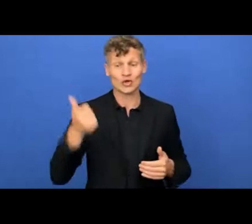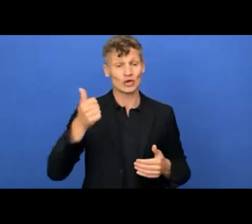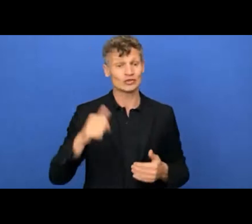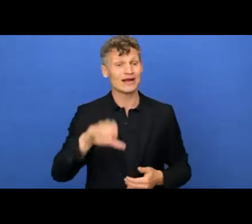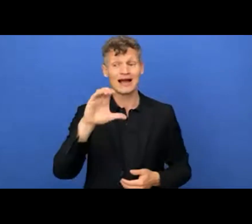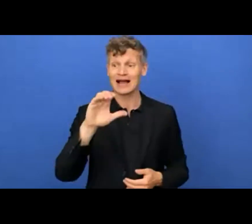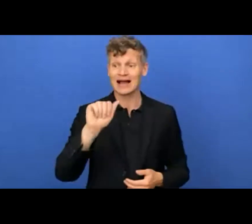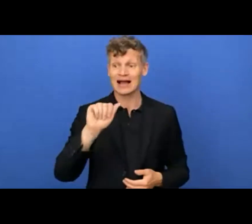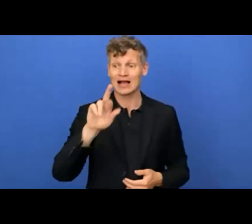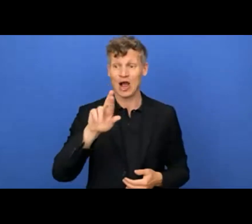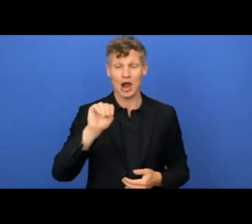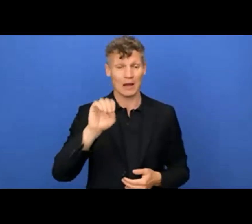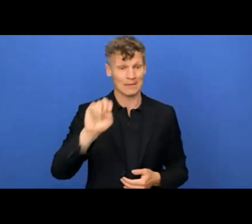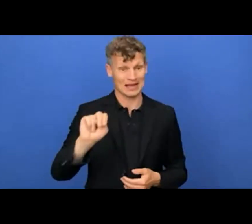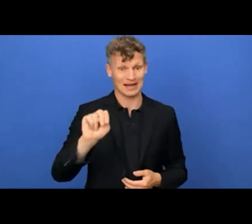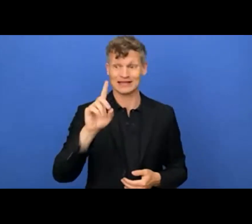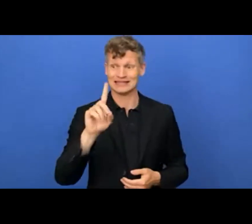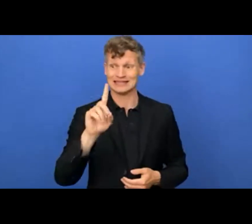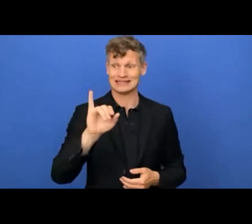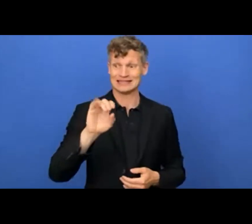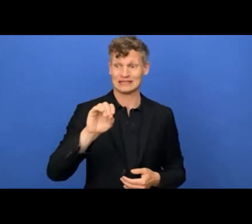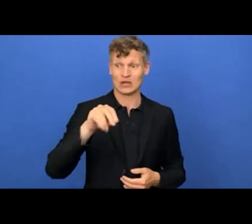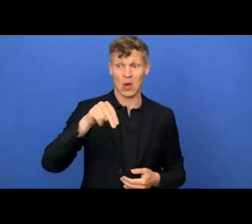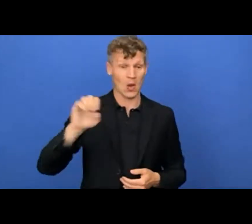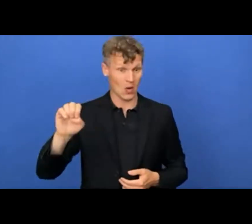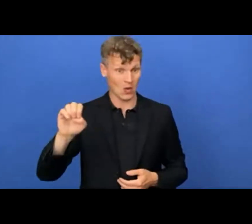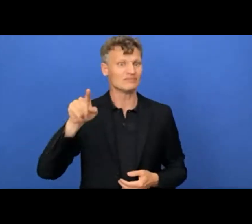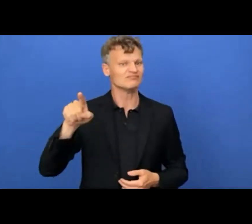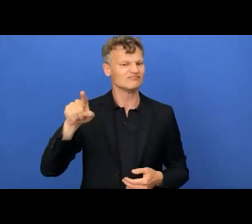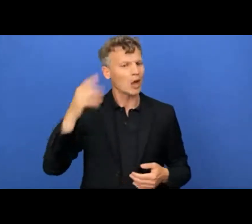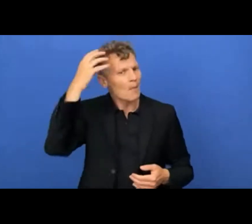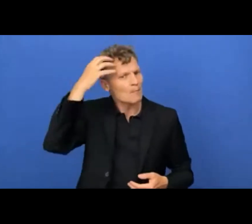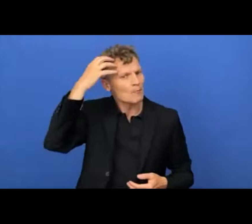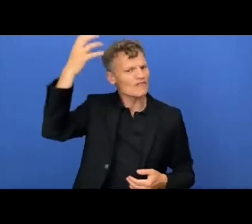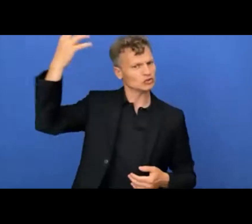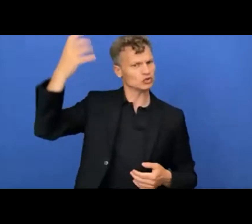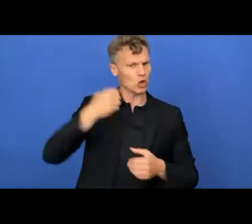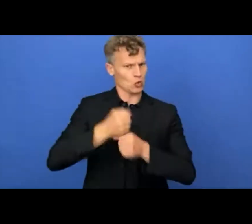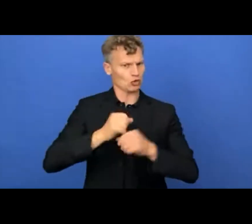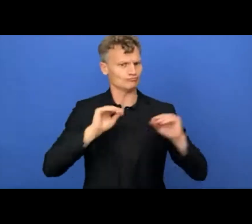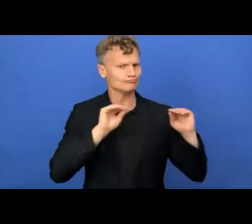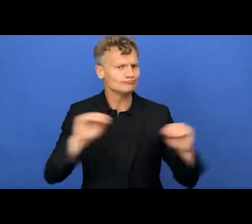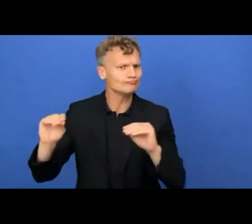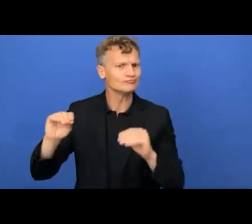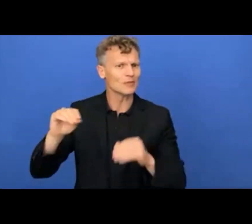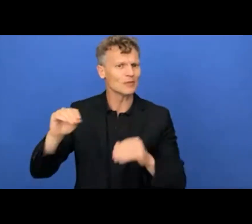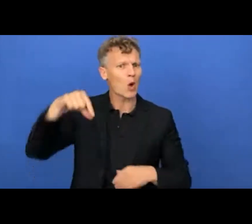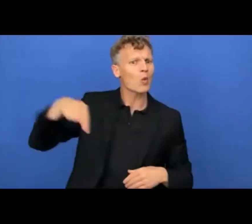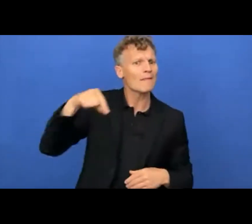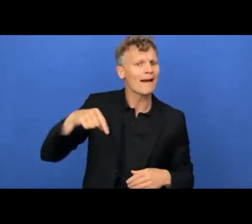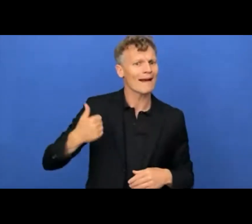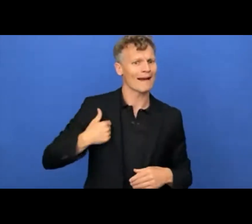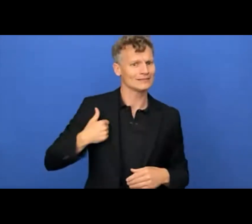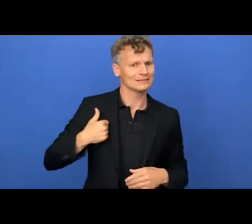professeur Carmen Dion de l'Université de Québec à Trois-Rivières qui est titulaire de la